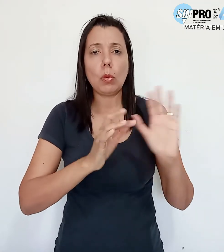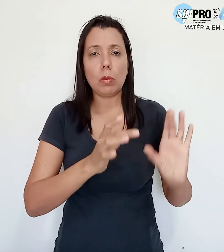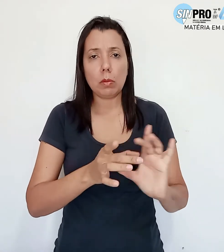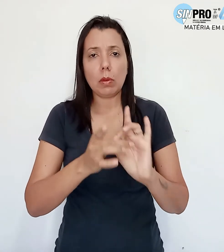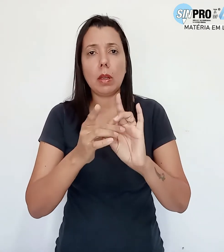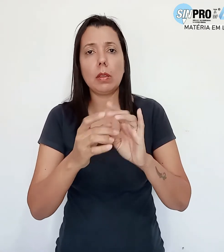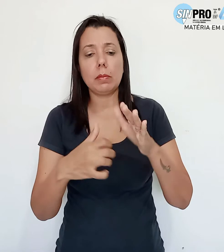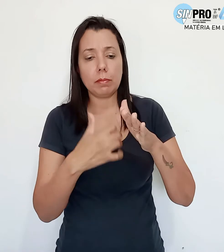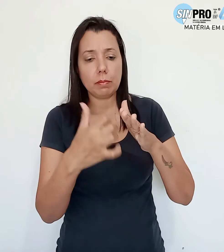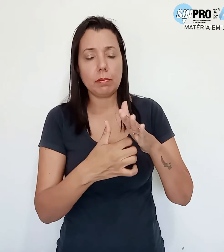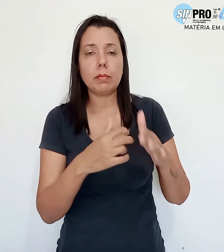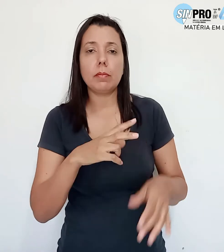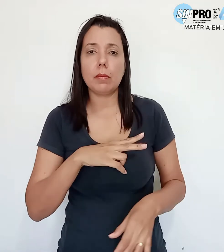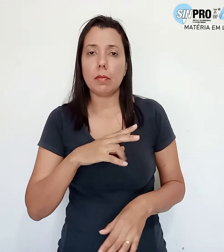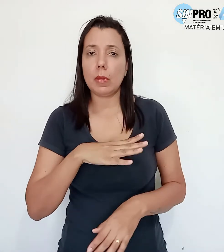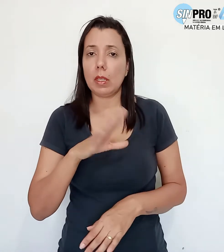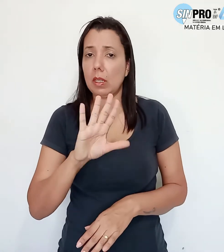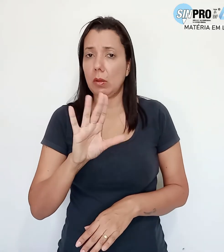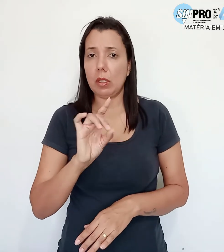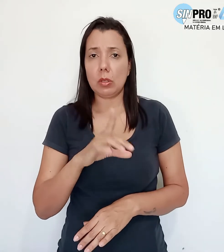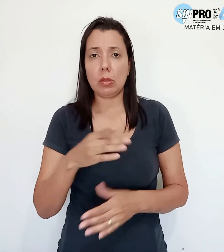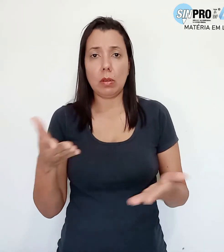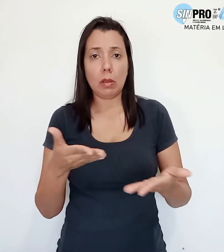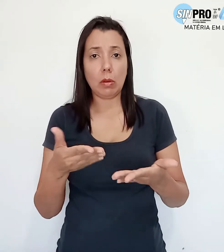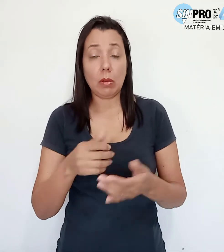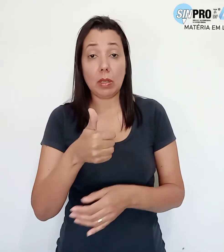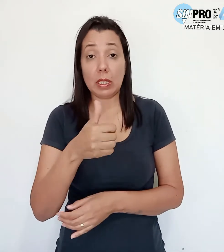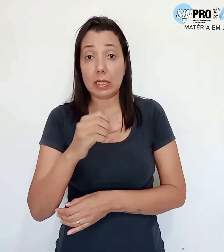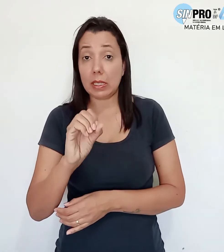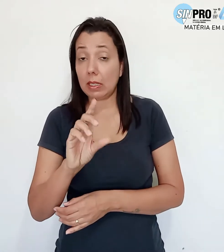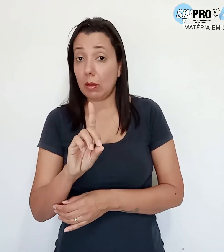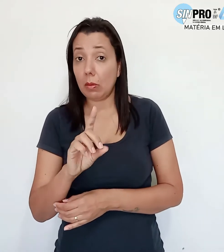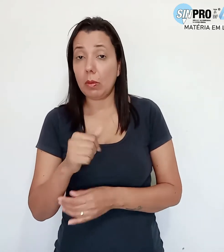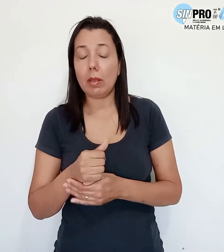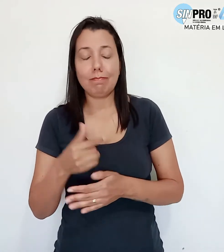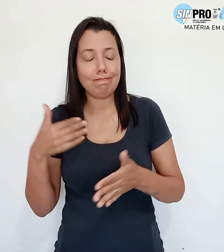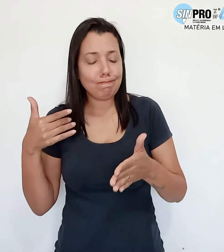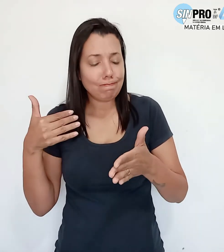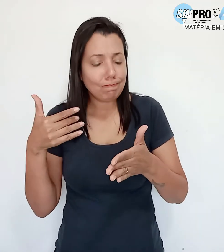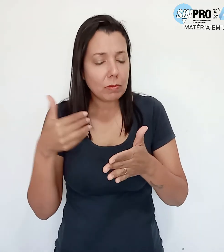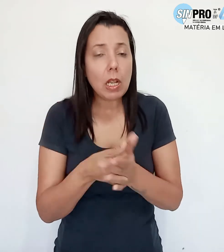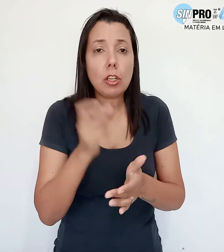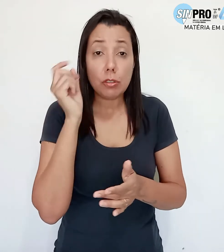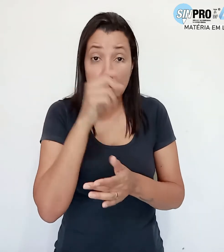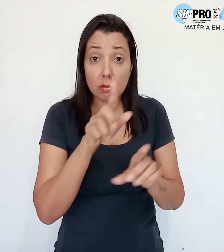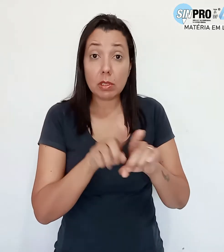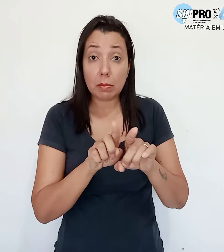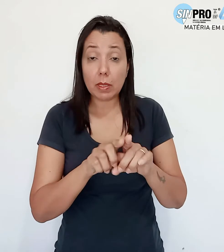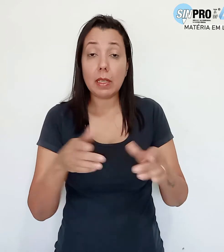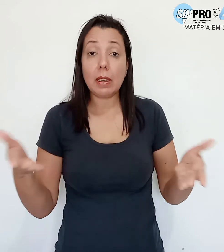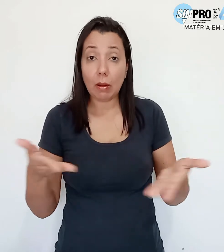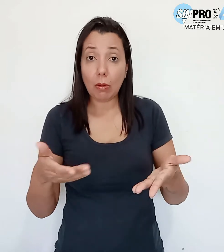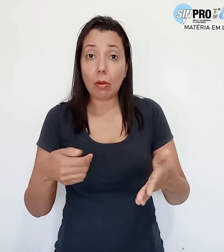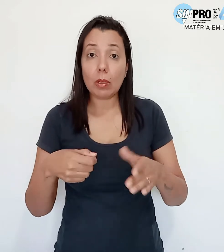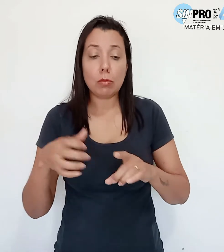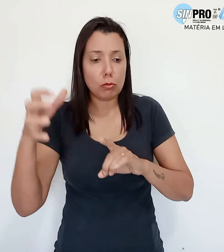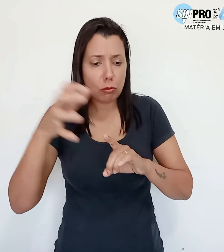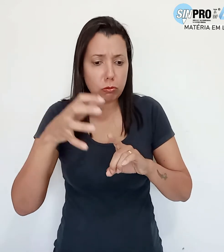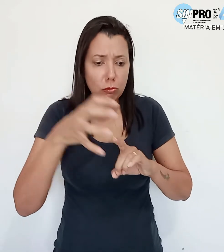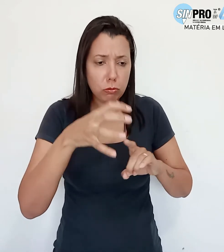setor empresarial. Essa não é uma corrida de 100 metros, é uma maratona, e a pressão tem que ser agora. Pressão